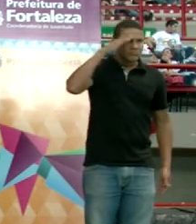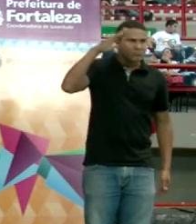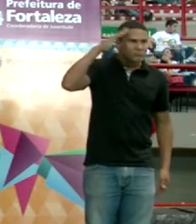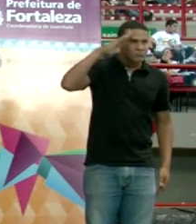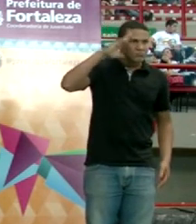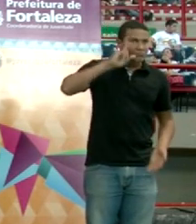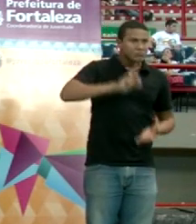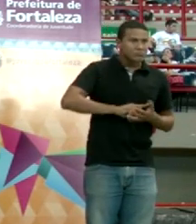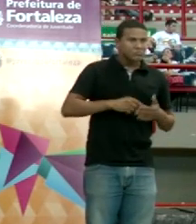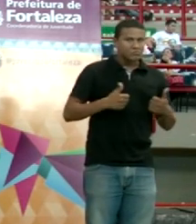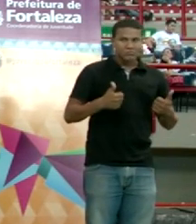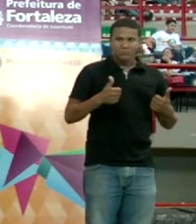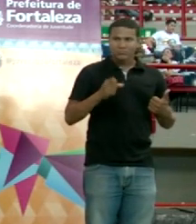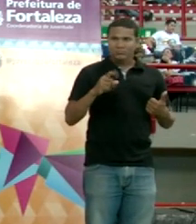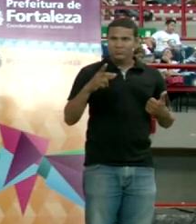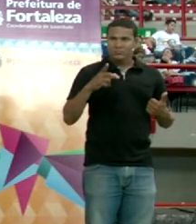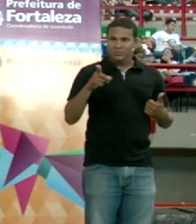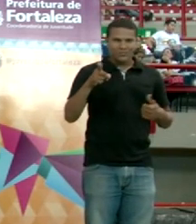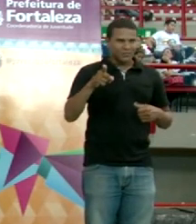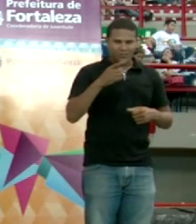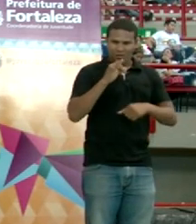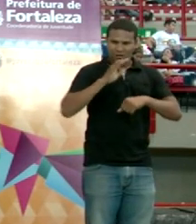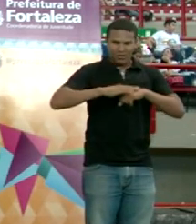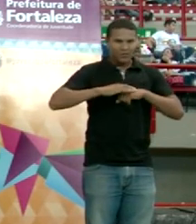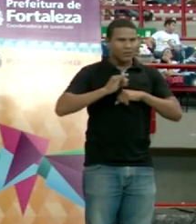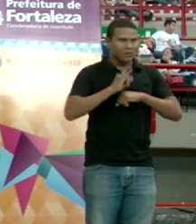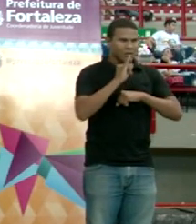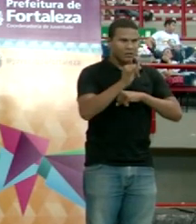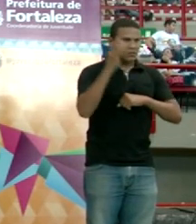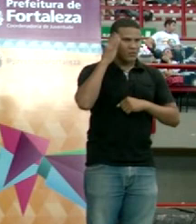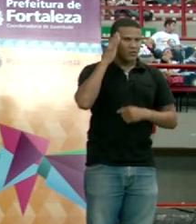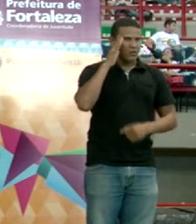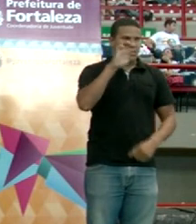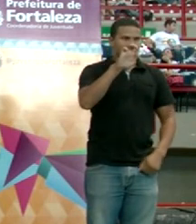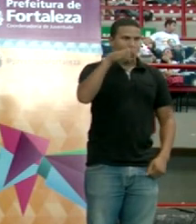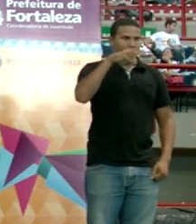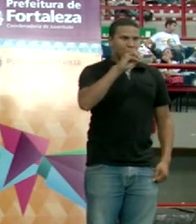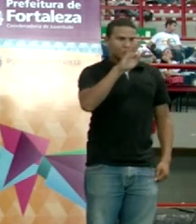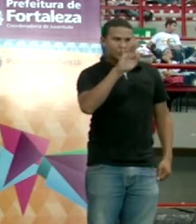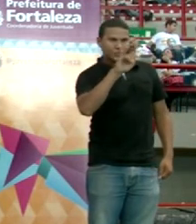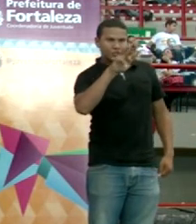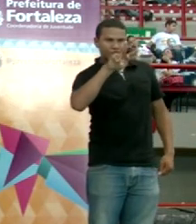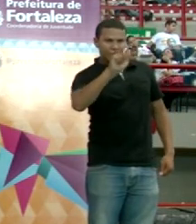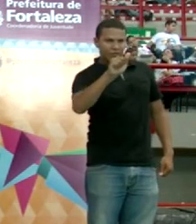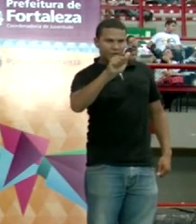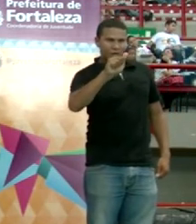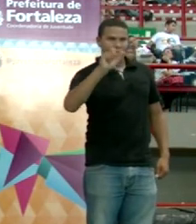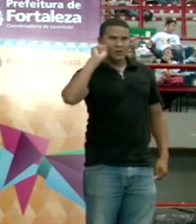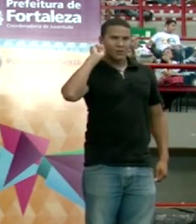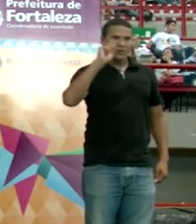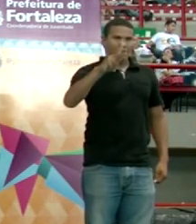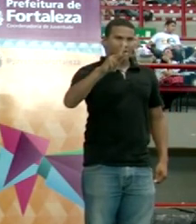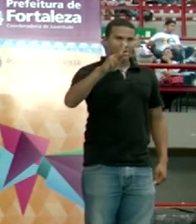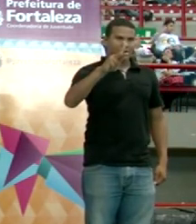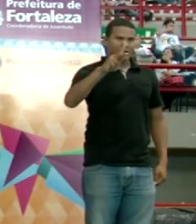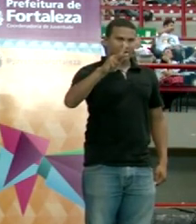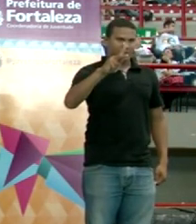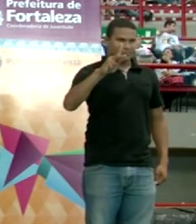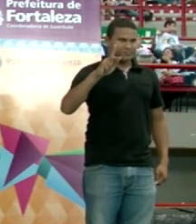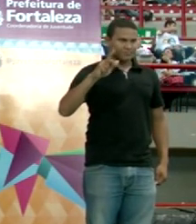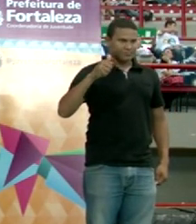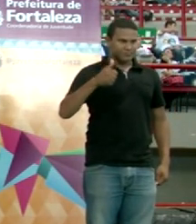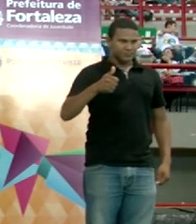função emotiva, deu para compreender direitinho? Notaram? Apesar do calor e de todas as